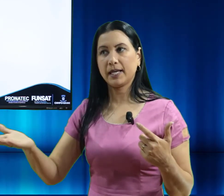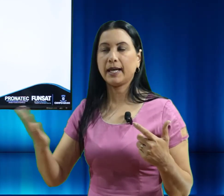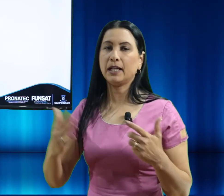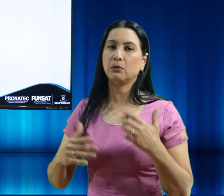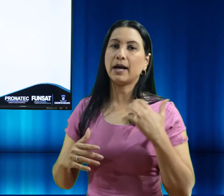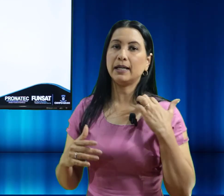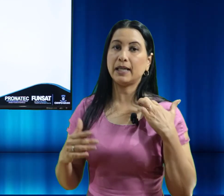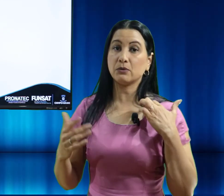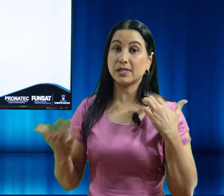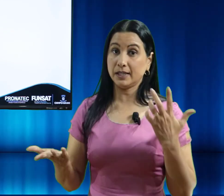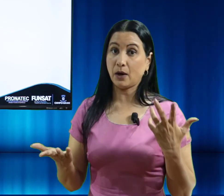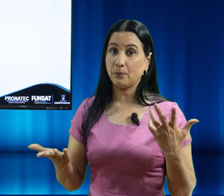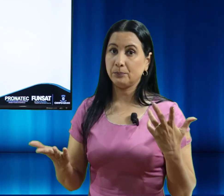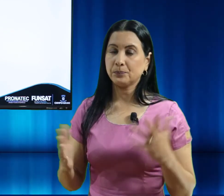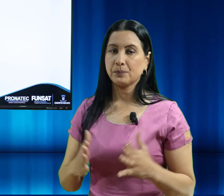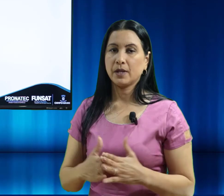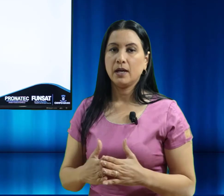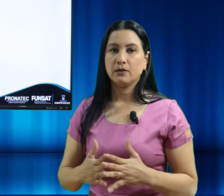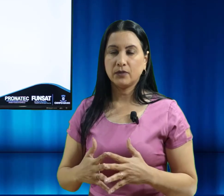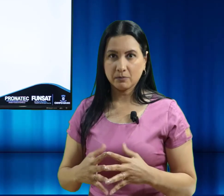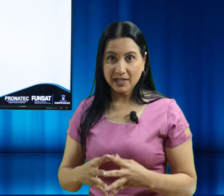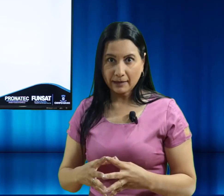aquele lugar ele tenha um sinal. Vamos lá?